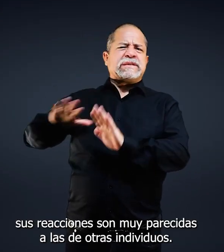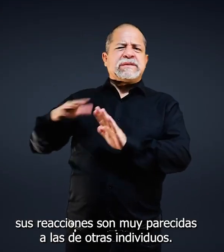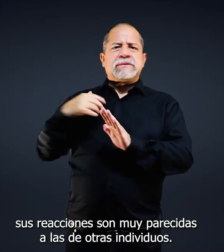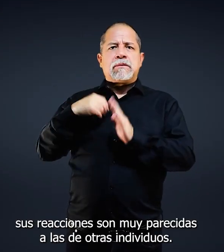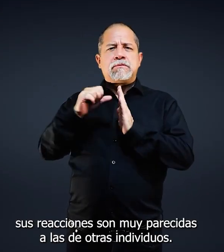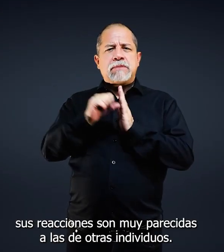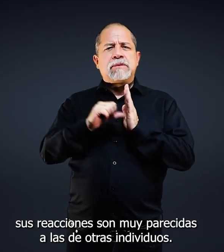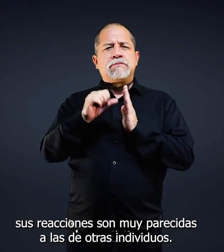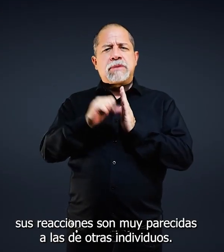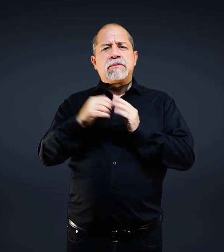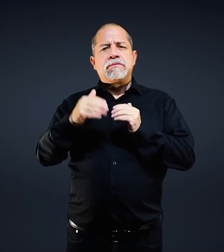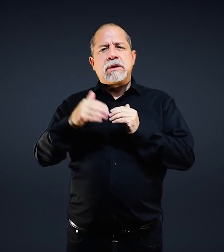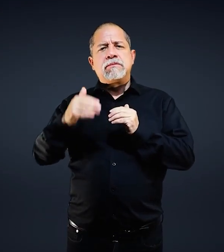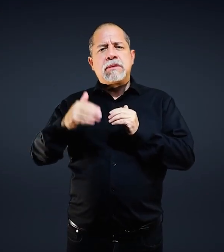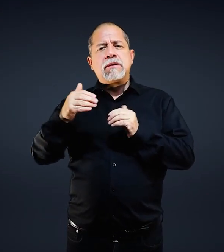otros individuos.